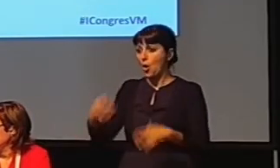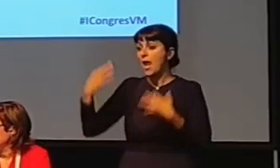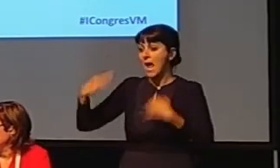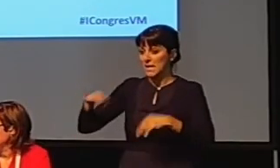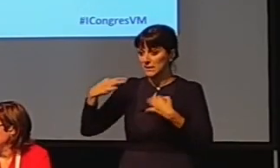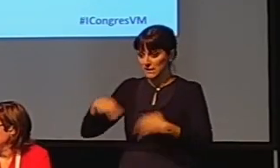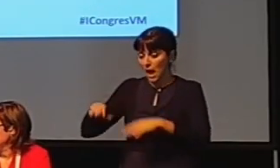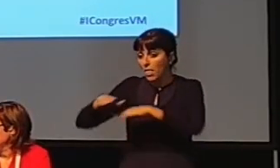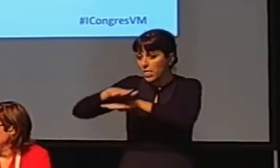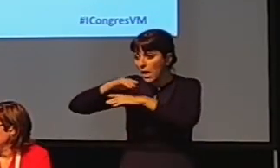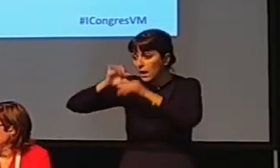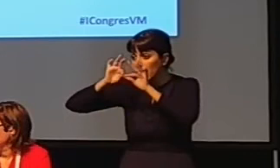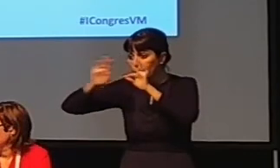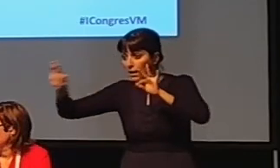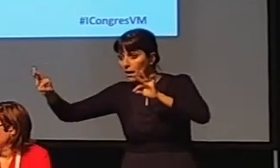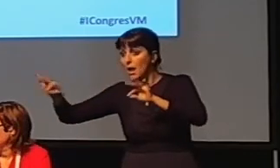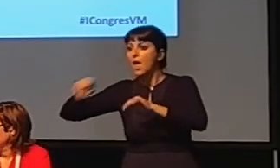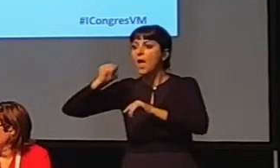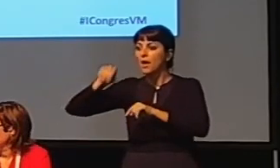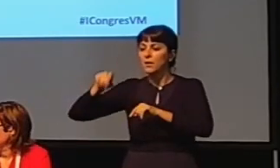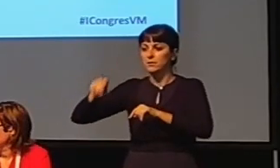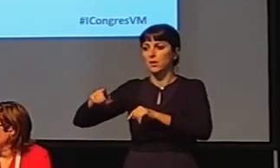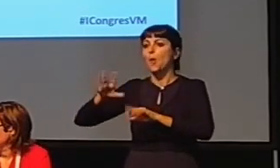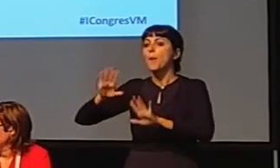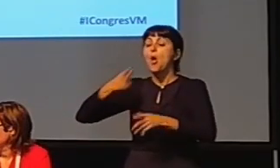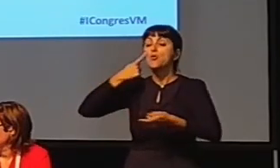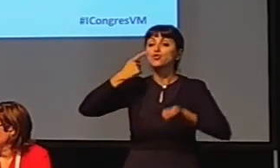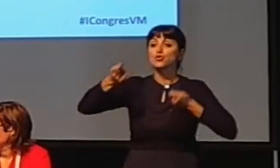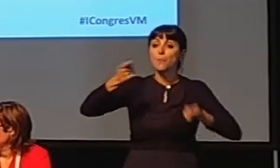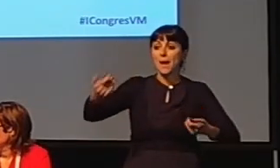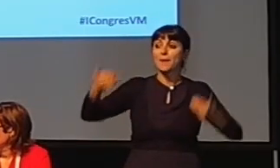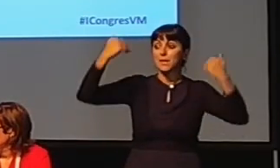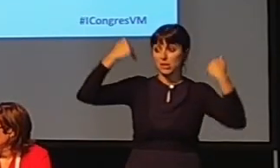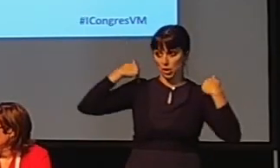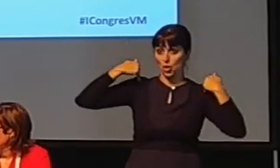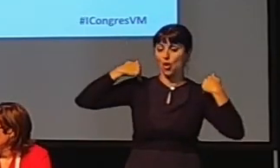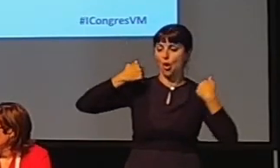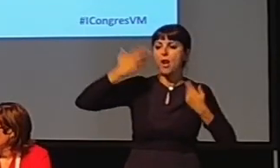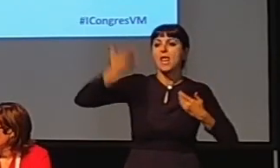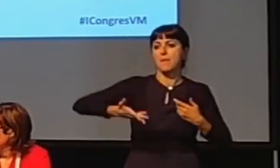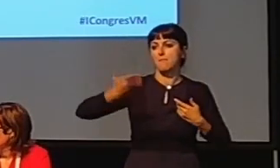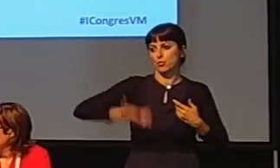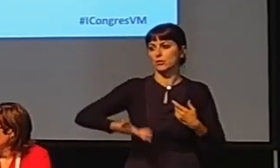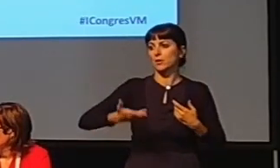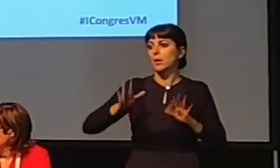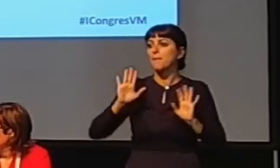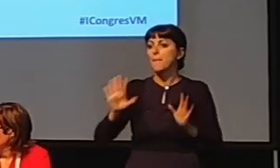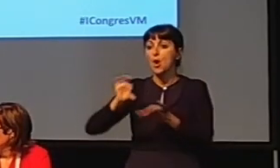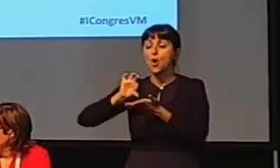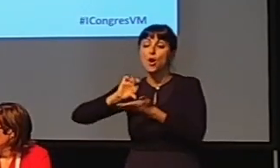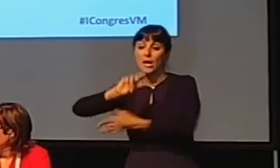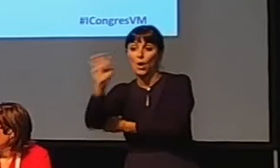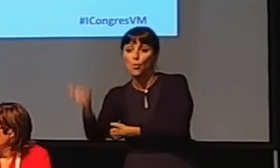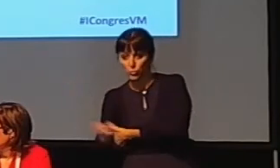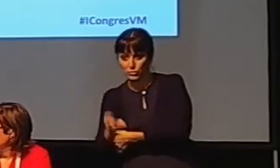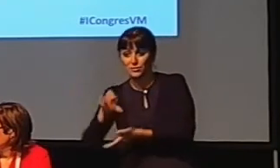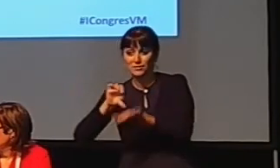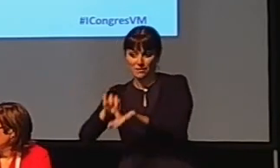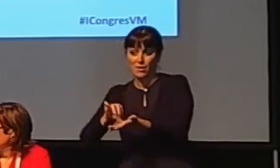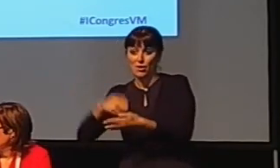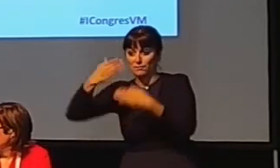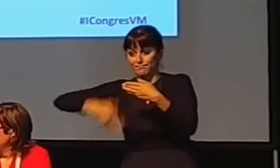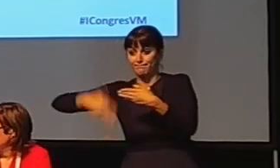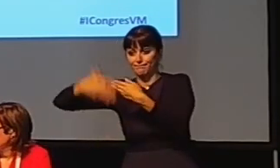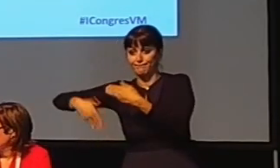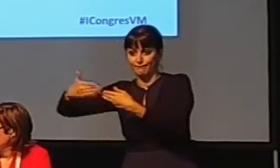que no s'estan complint. I el tema de la supervisió és imprescindible, però clar, quan estem parlant de recursos en el que estan limitats els serveis, pues és